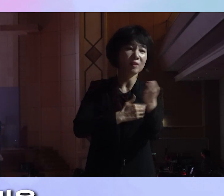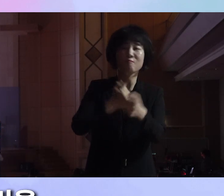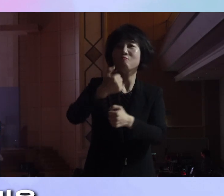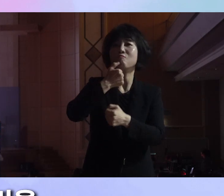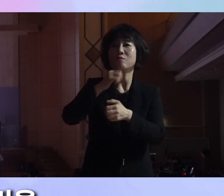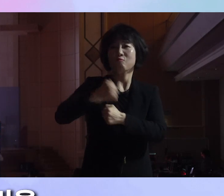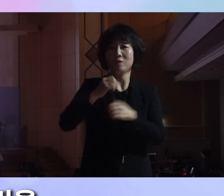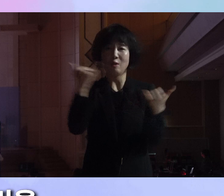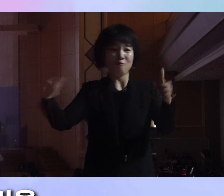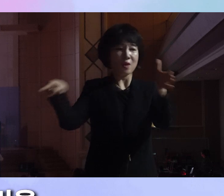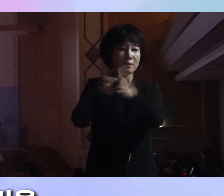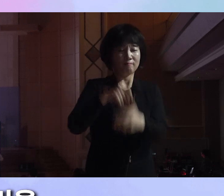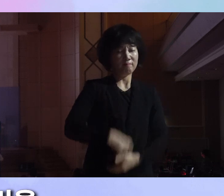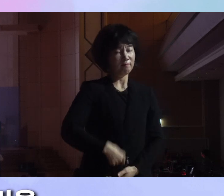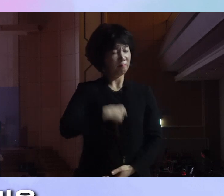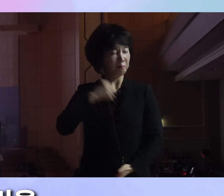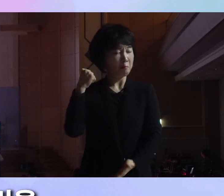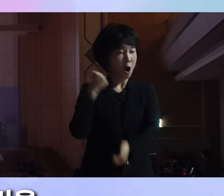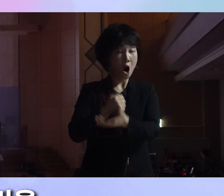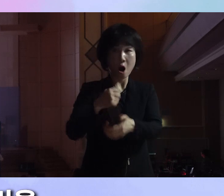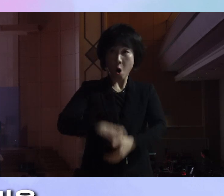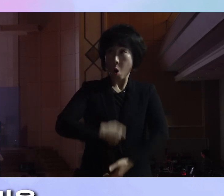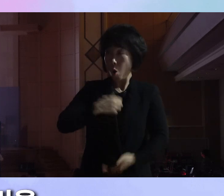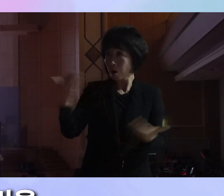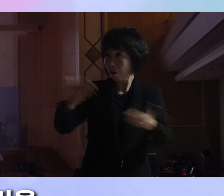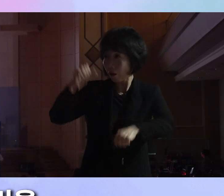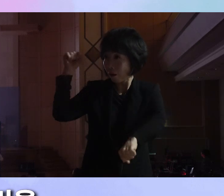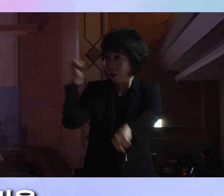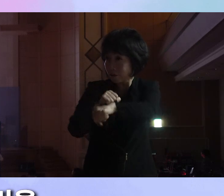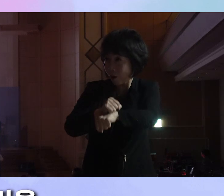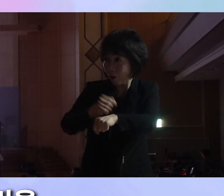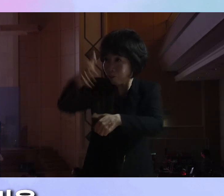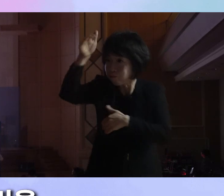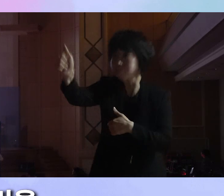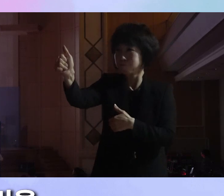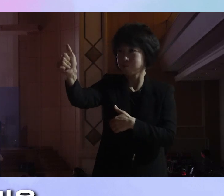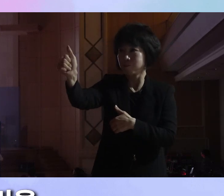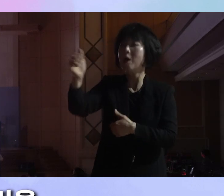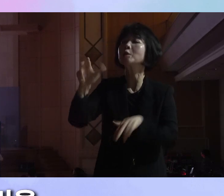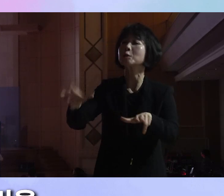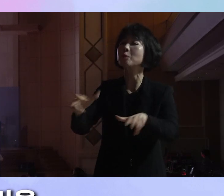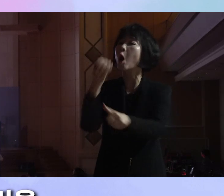위해 정의롭게 일하시는 우리의 호민관님, 맡기신 일을 보고드리러 왔습니다.